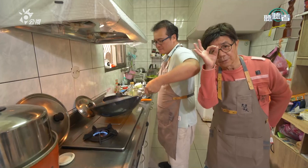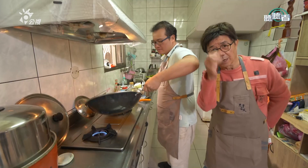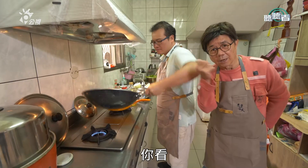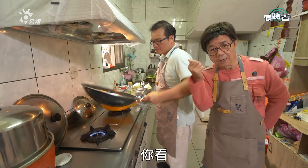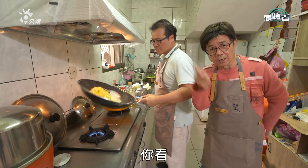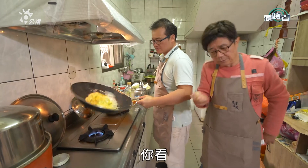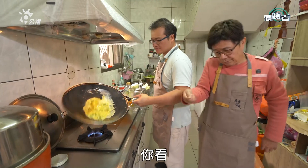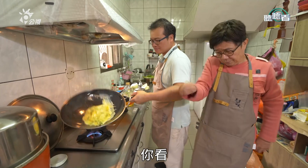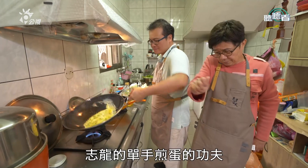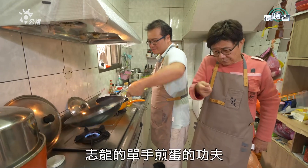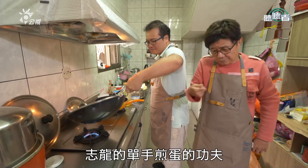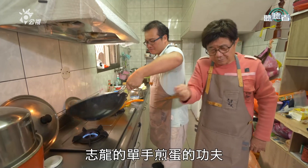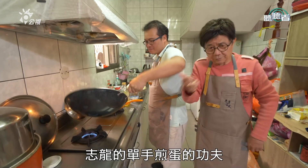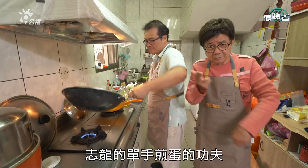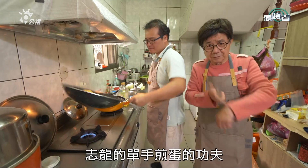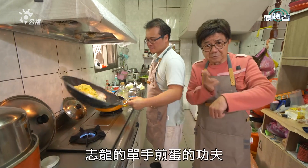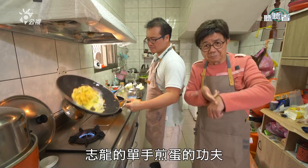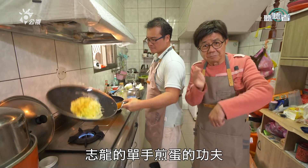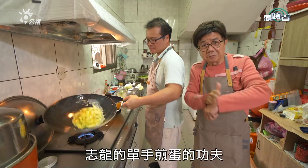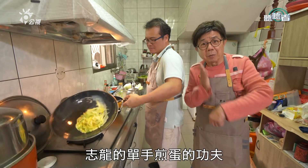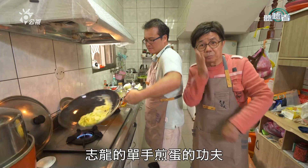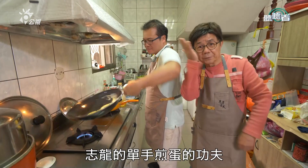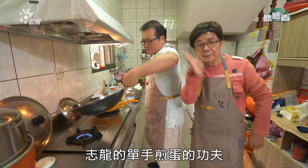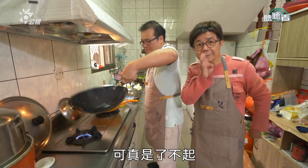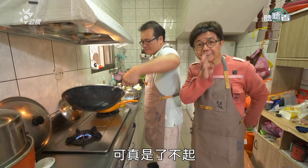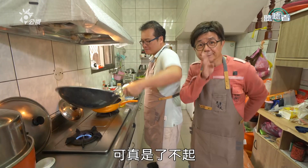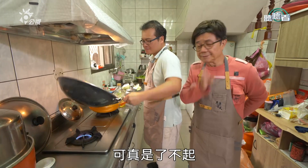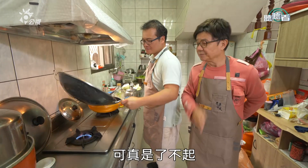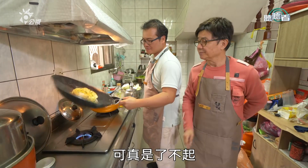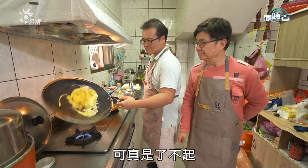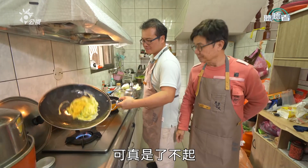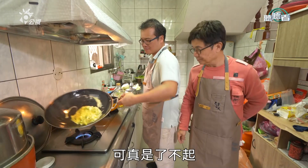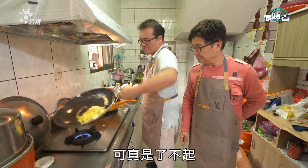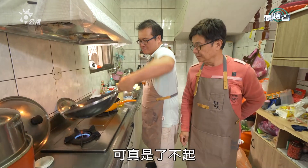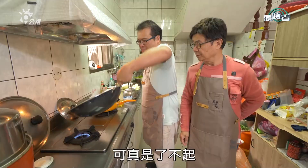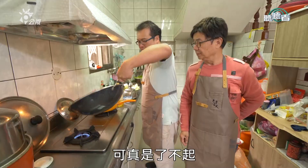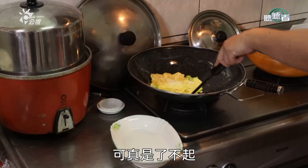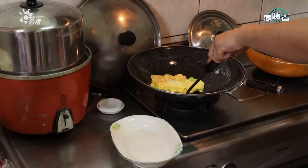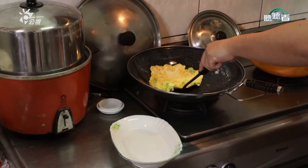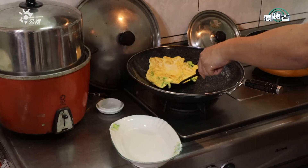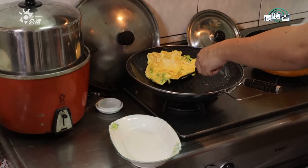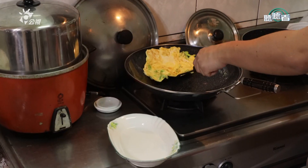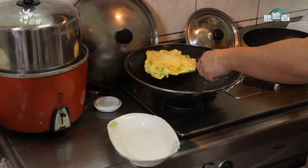哎呀，你看，志龙单手煎蛋的功夫可真是了不起。